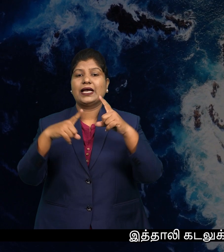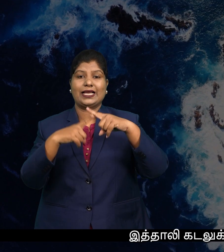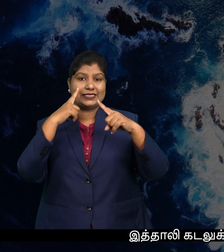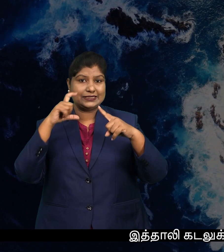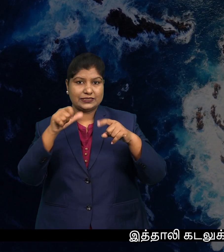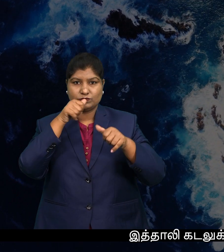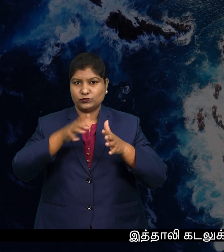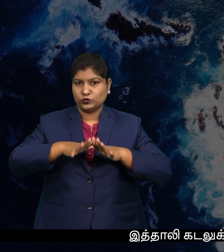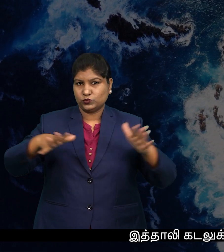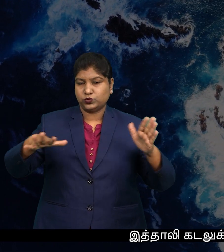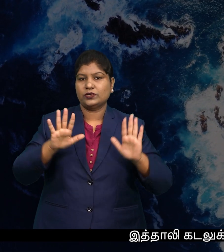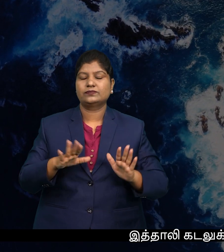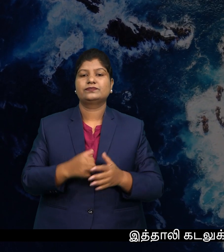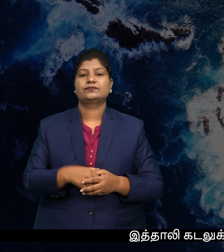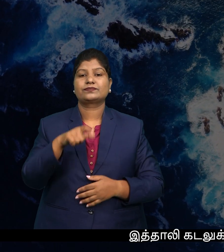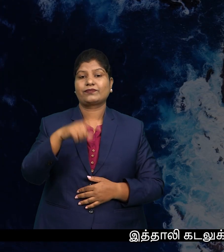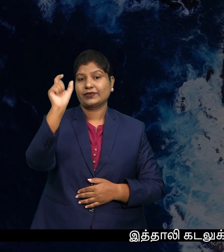கடலுக்குள் விரிவடைகிறது.